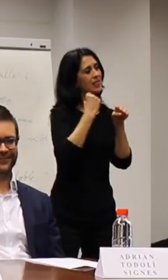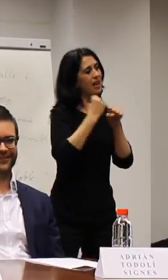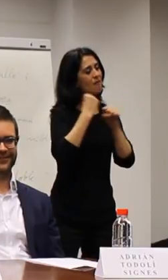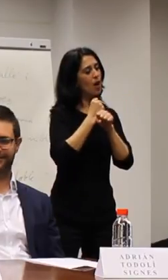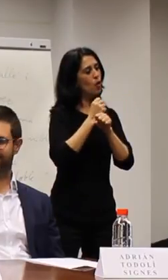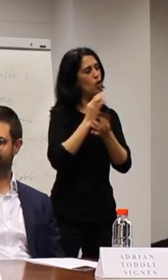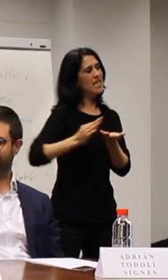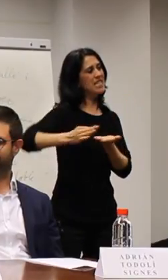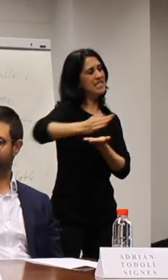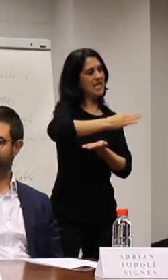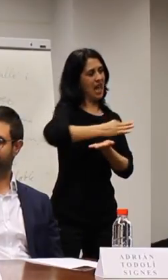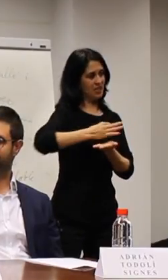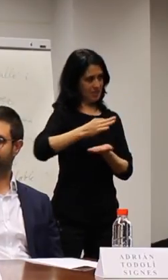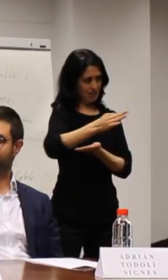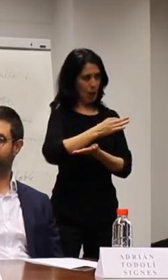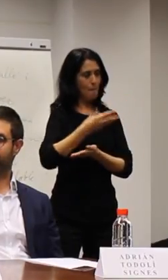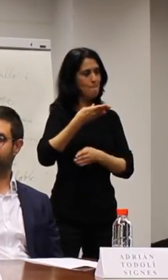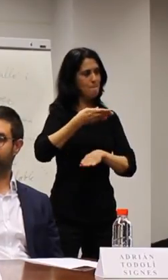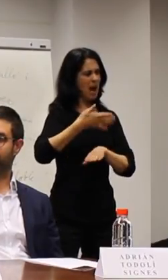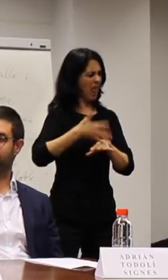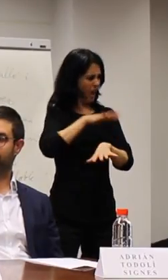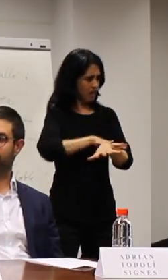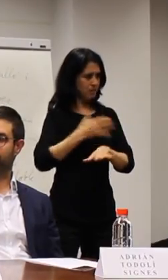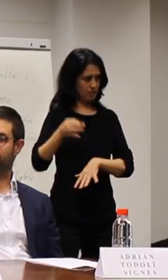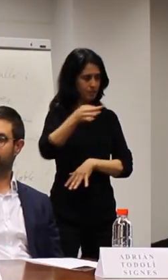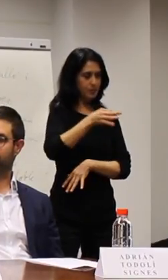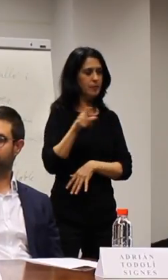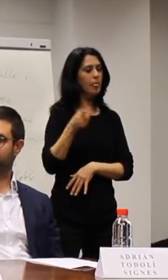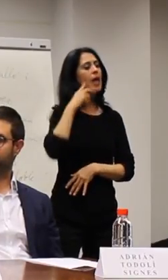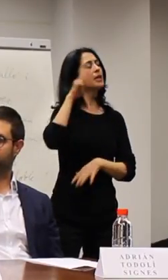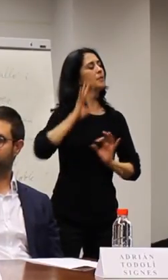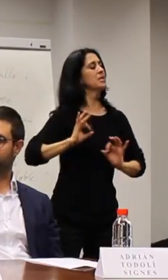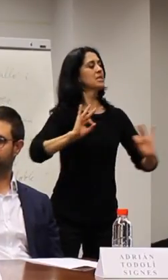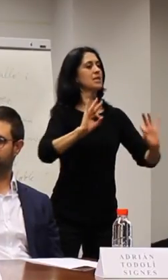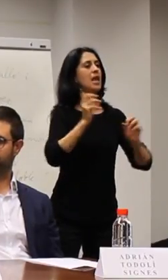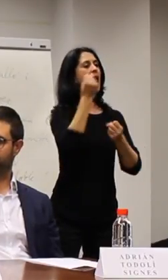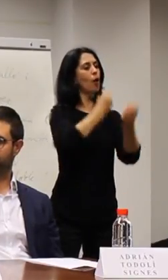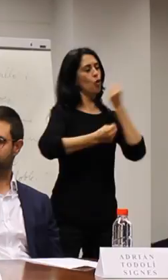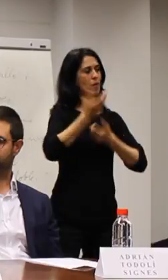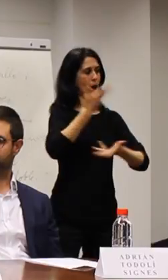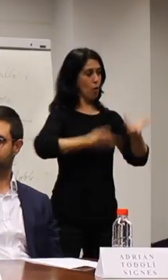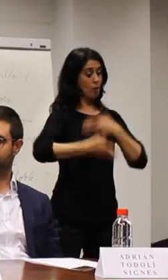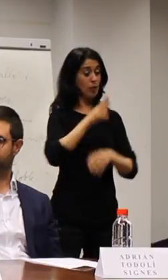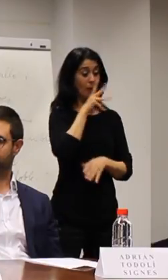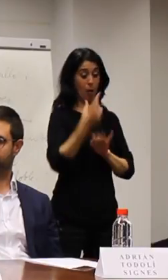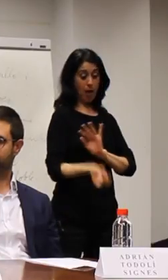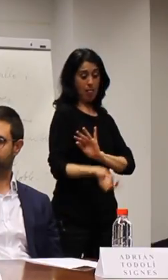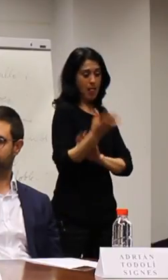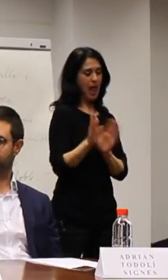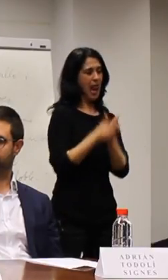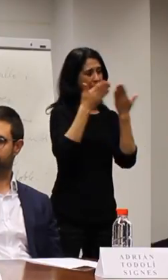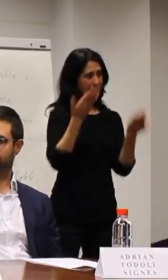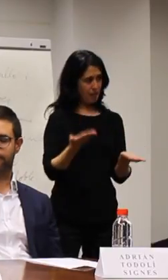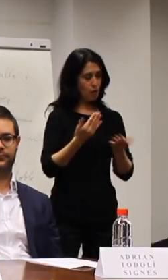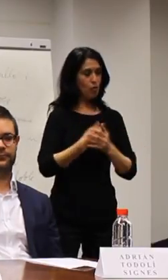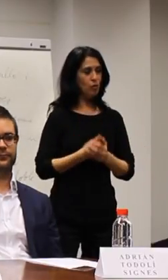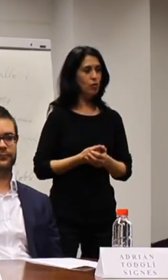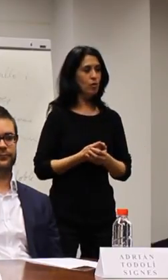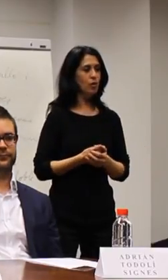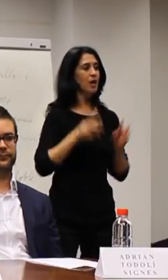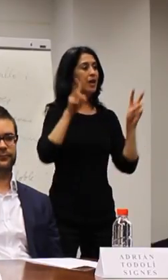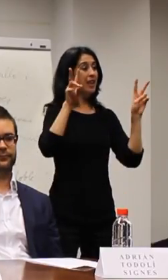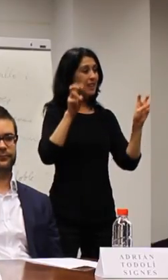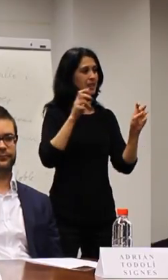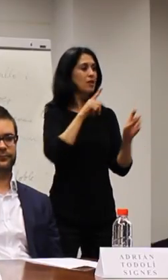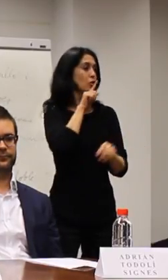presencia, y que se ha especializado también en economía colaborativa. Acaba de publicar un libro en Tirant lo Blanc sobre la materia, que se llama